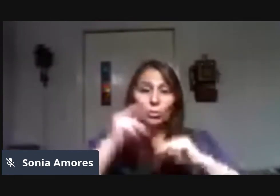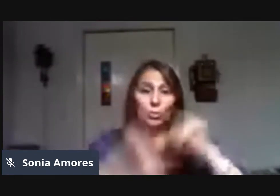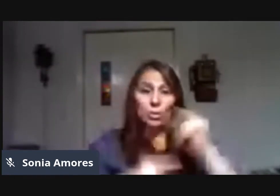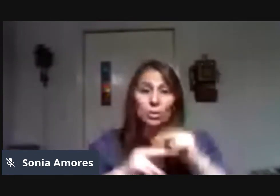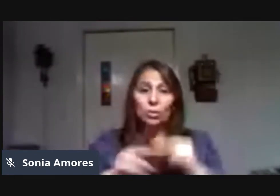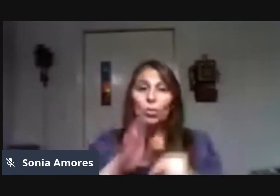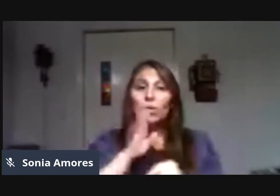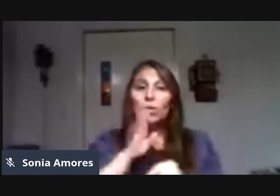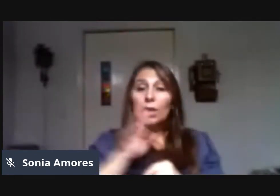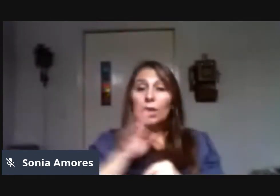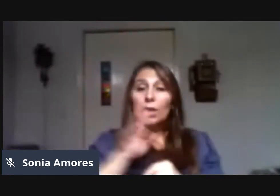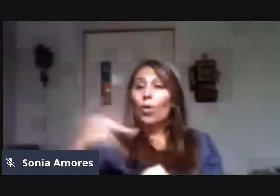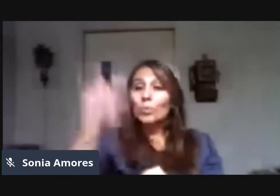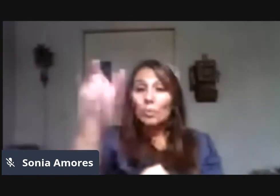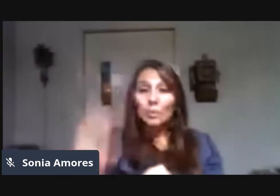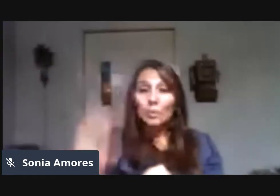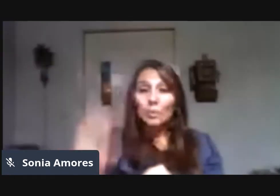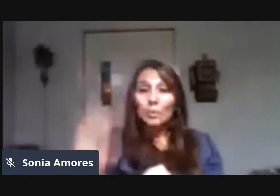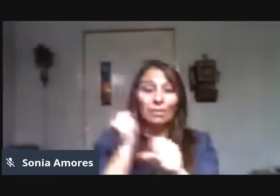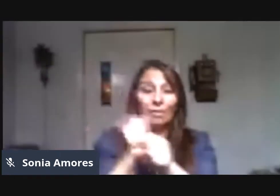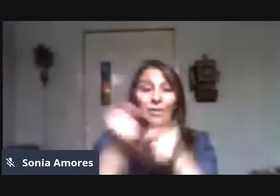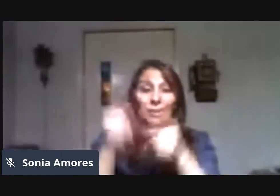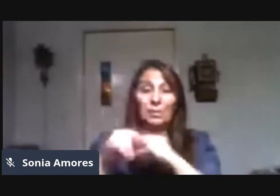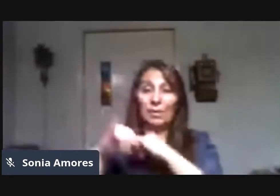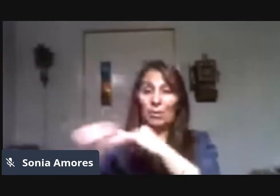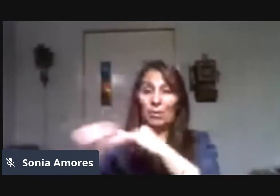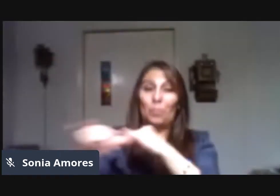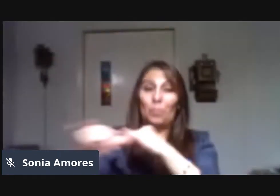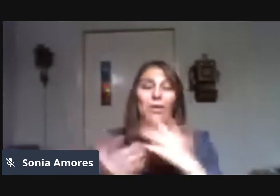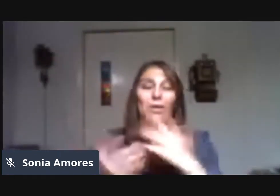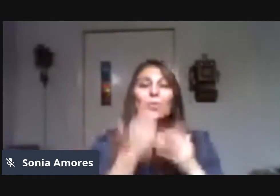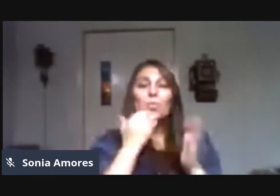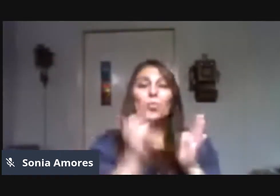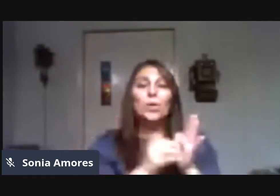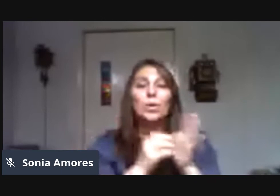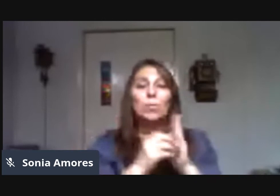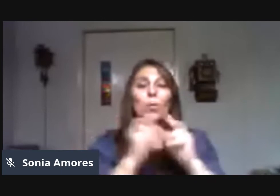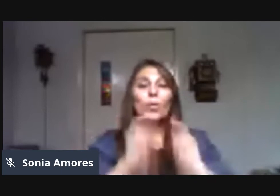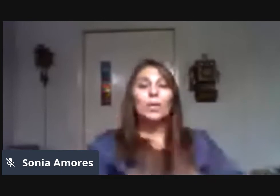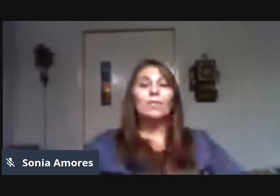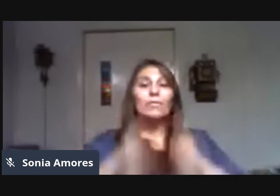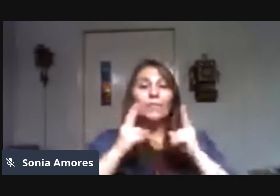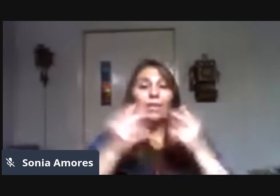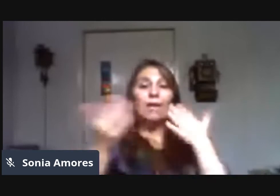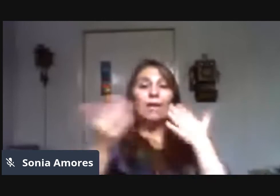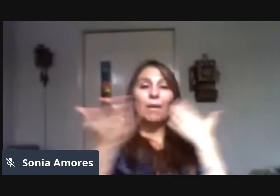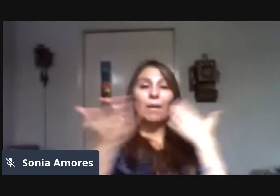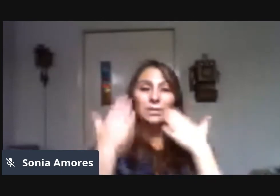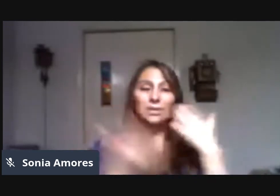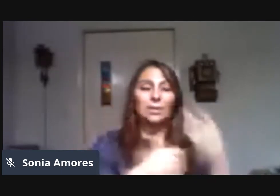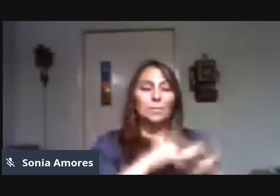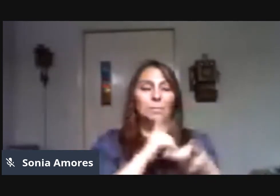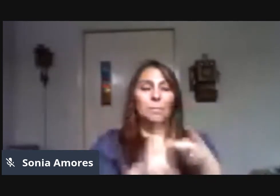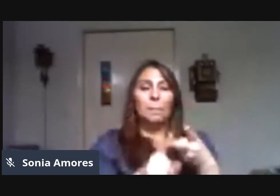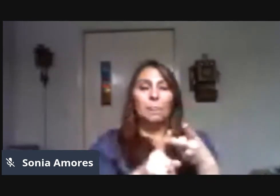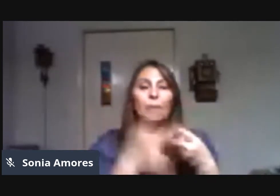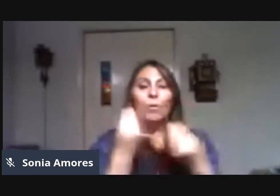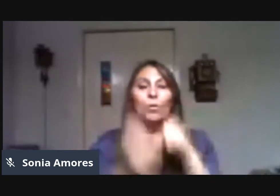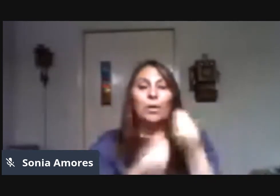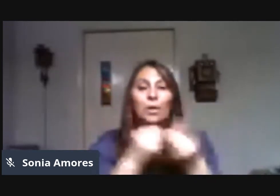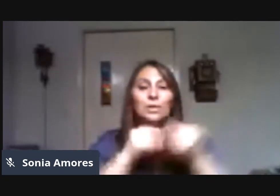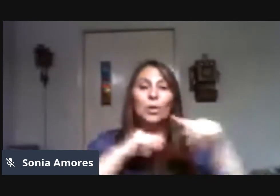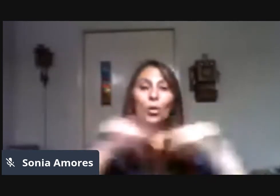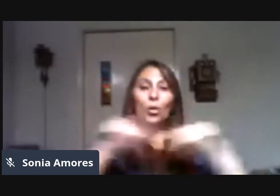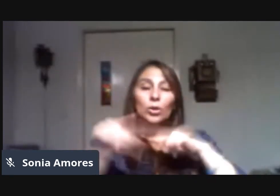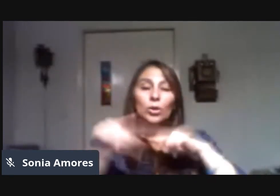trabajando. El ejemplo es lo que hace Vía Campesina, lo que está haciendo el Coordinador Nacional Agrario